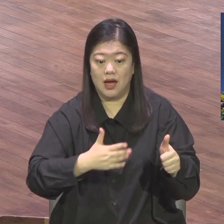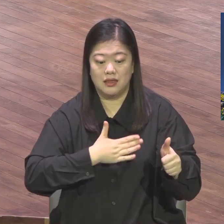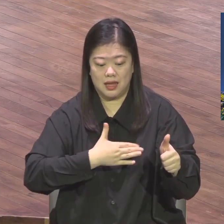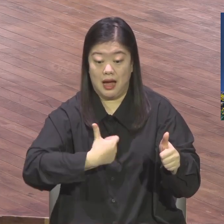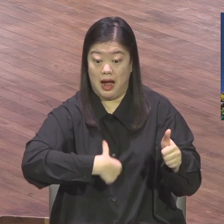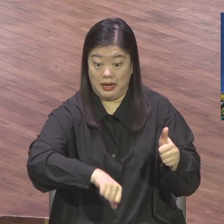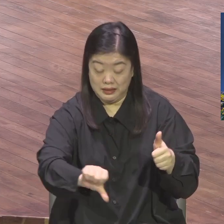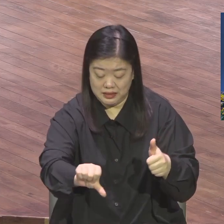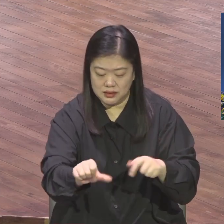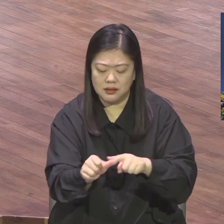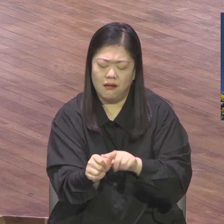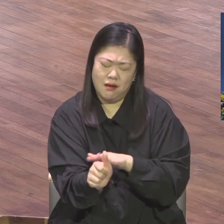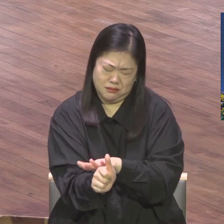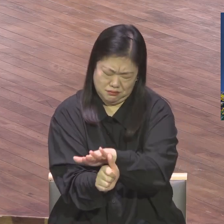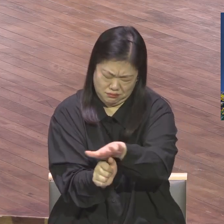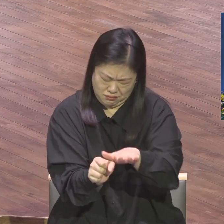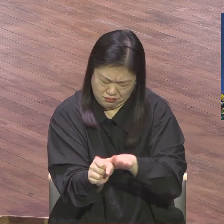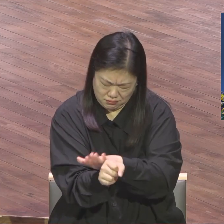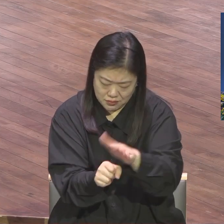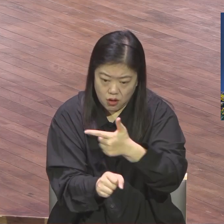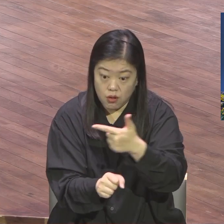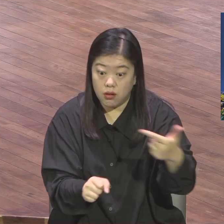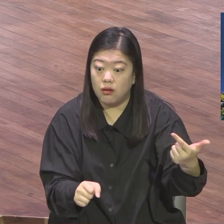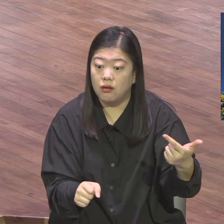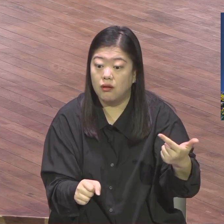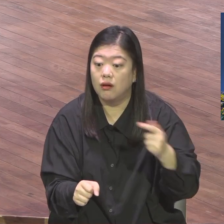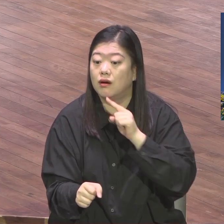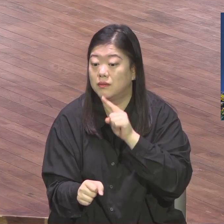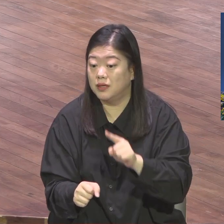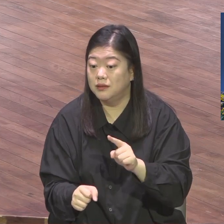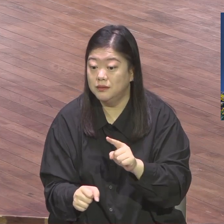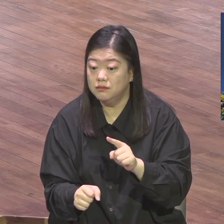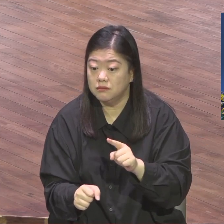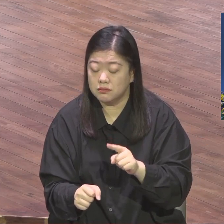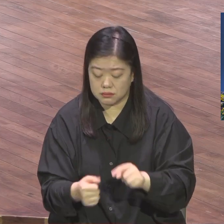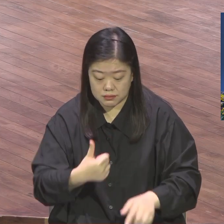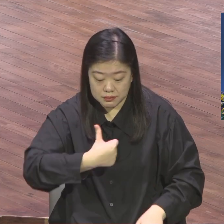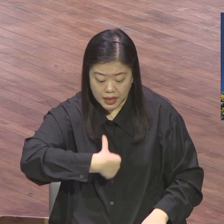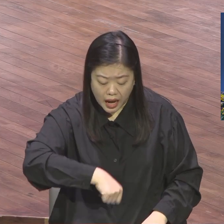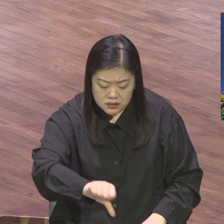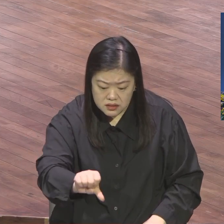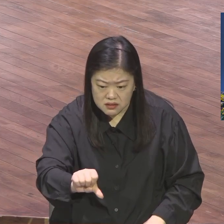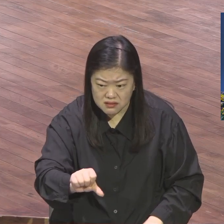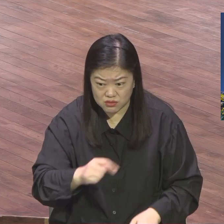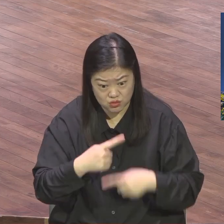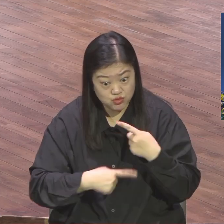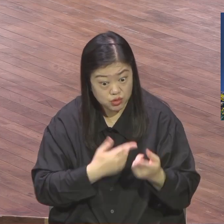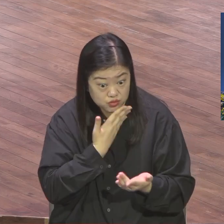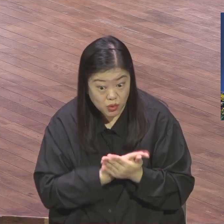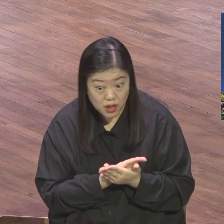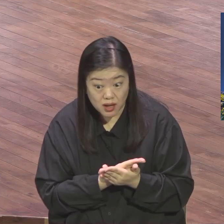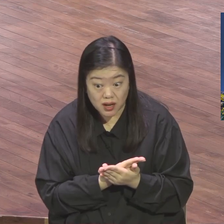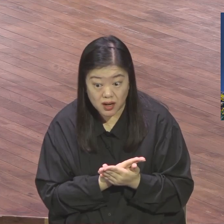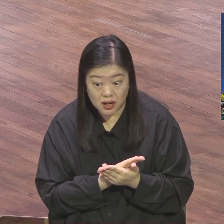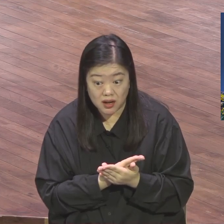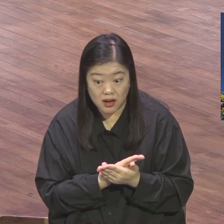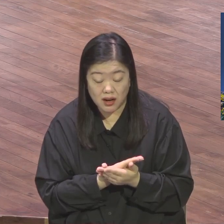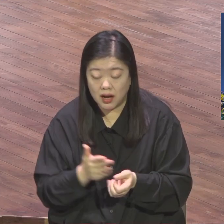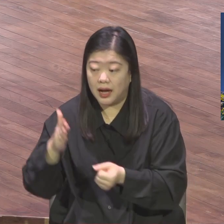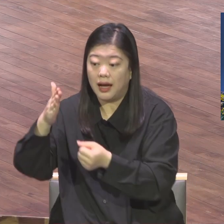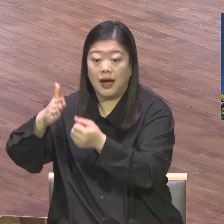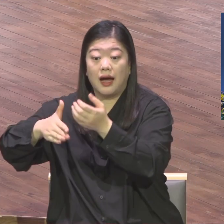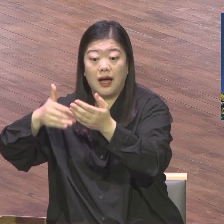아들이라 내가 사랑하는 아들이라 이 부른 것은요 아들이라 이 말이 무슨 말이냐? 하나님이 나의 아들이라 이